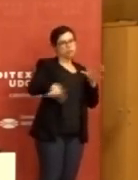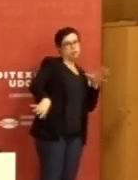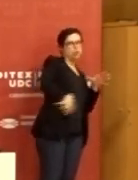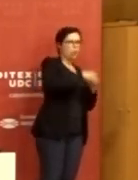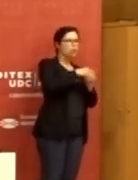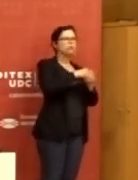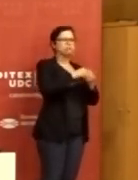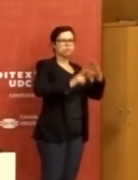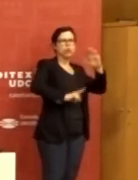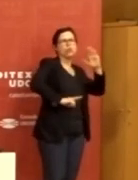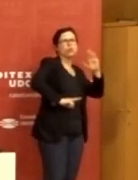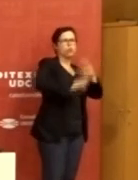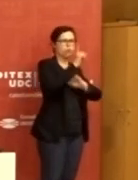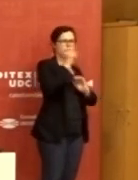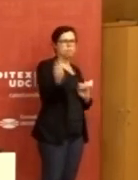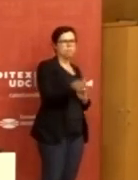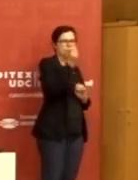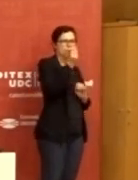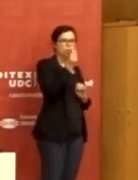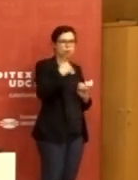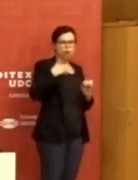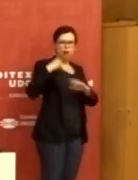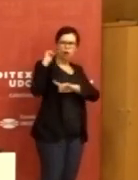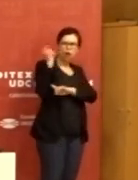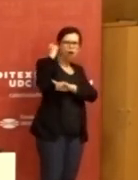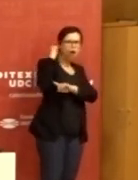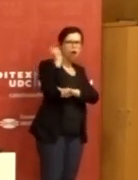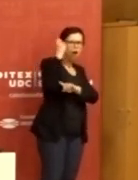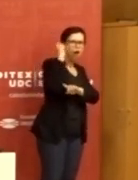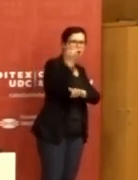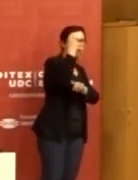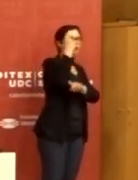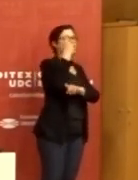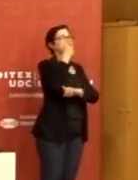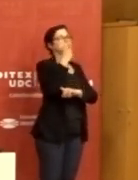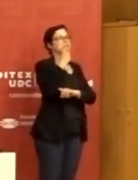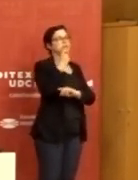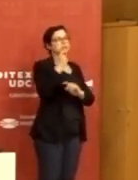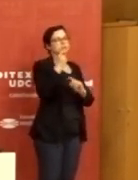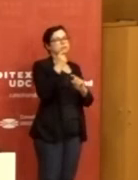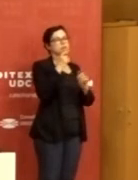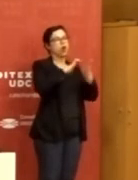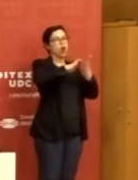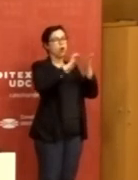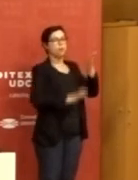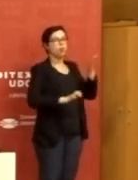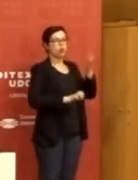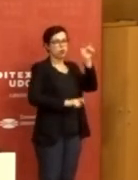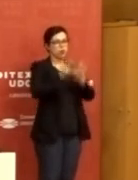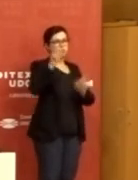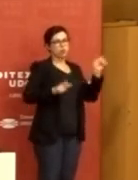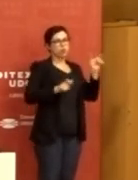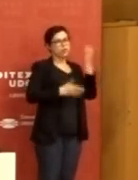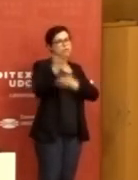habido conquistas históricas muy importantes. La más importante, la Convención sobre los Derechos de las Personas con